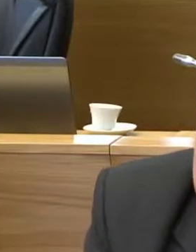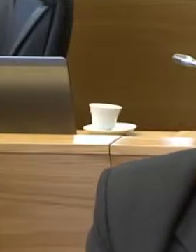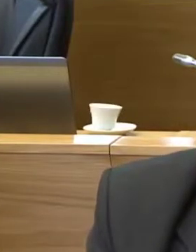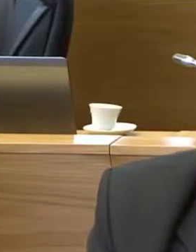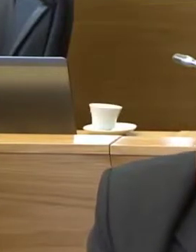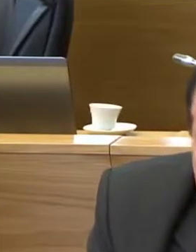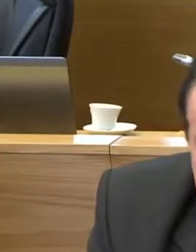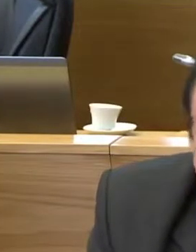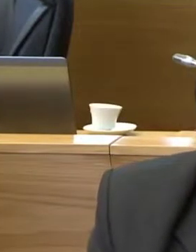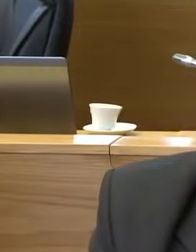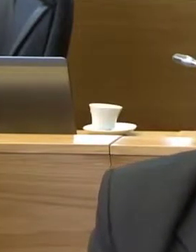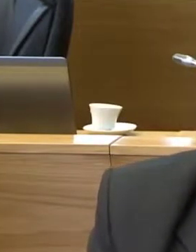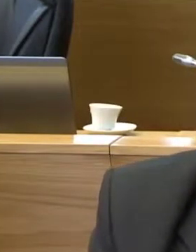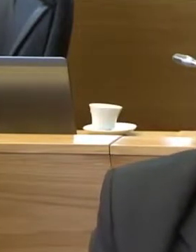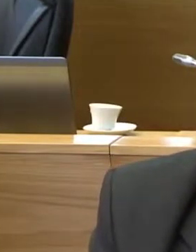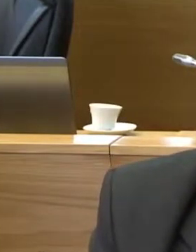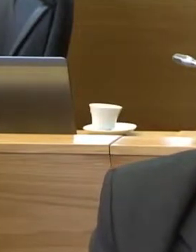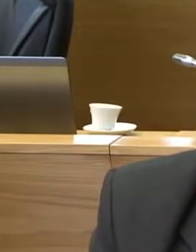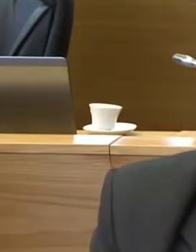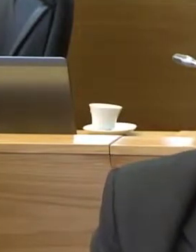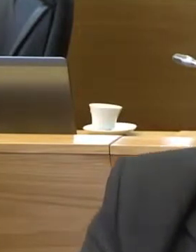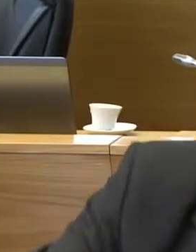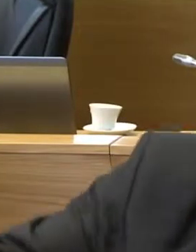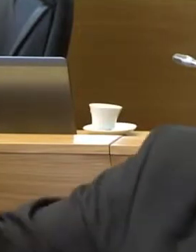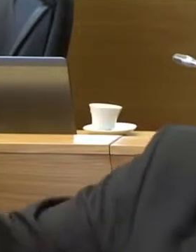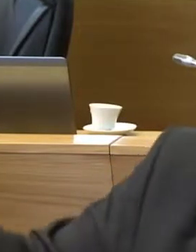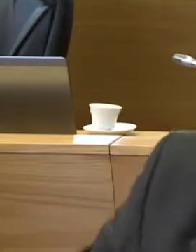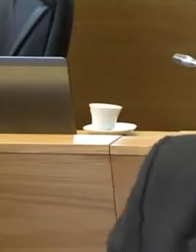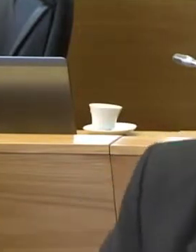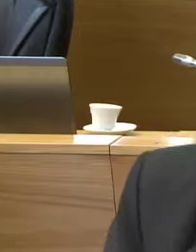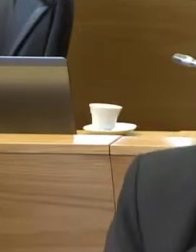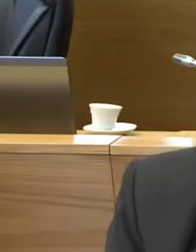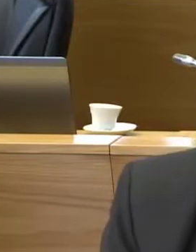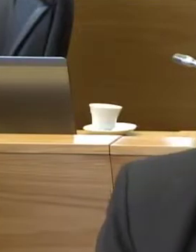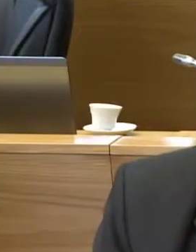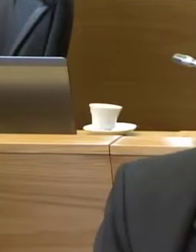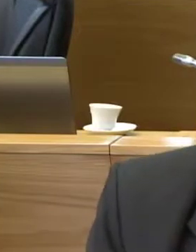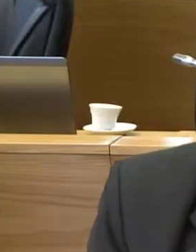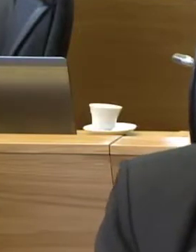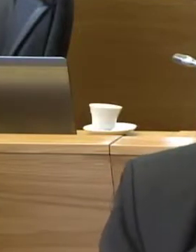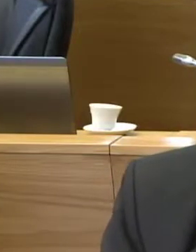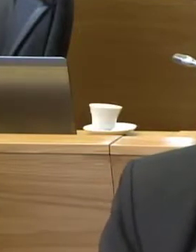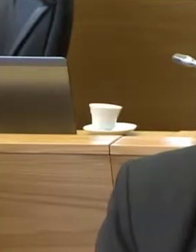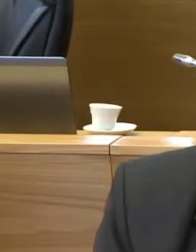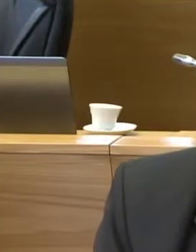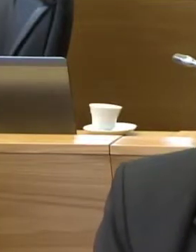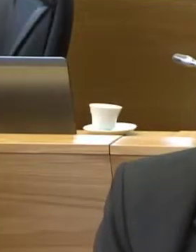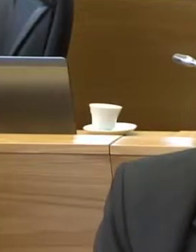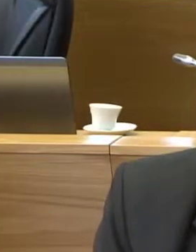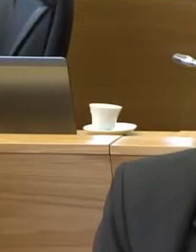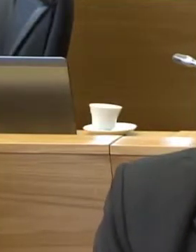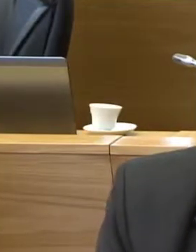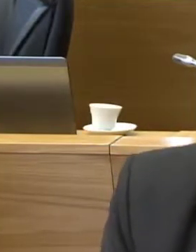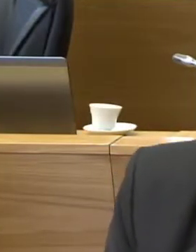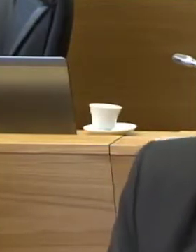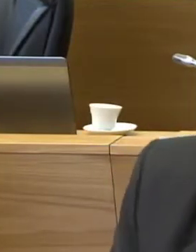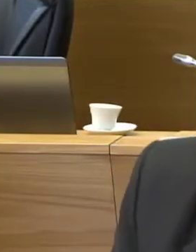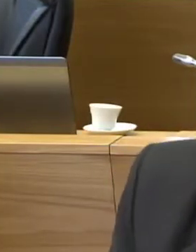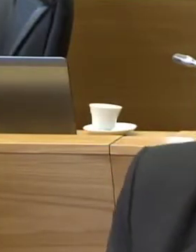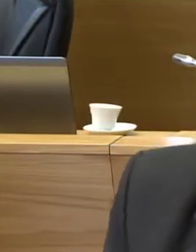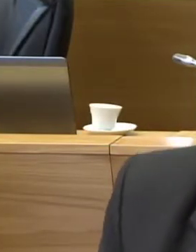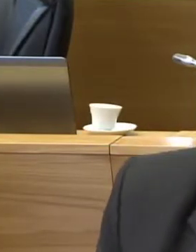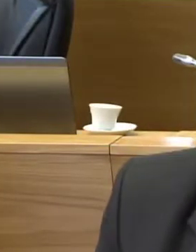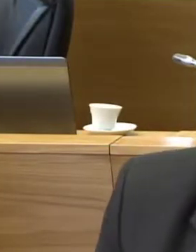ela tem que requisitar de imediato a Polícia Federal para que a decisão seja cumprida. Uma